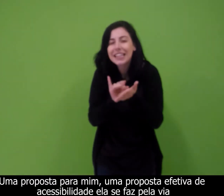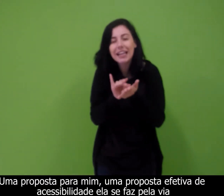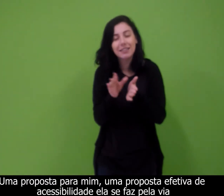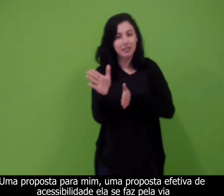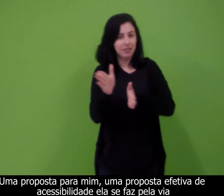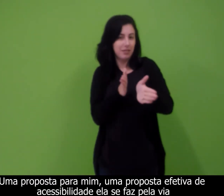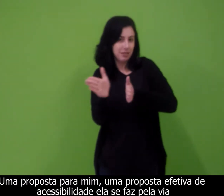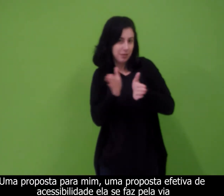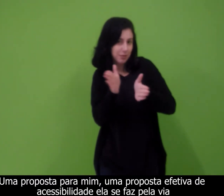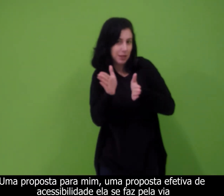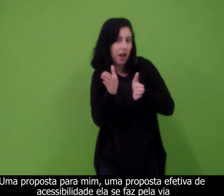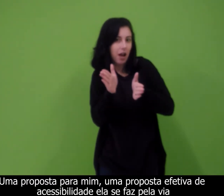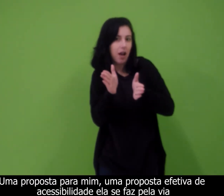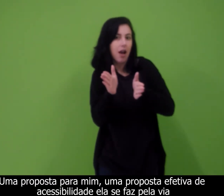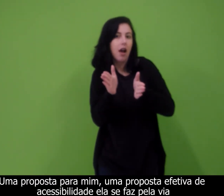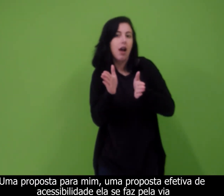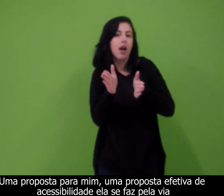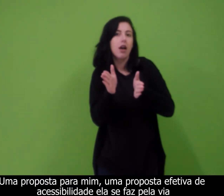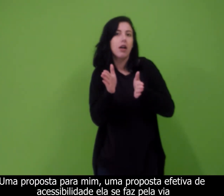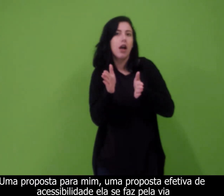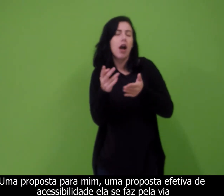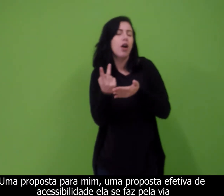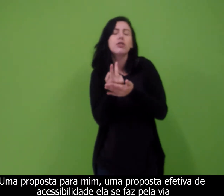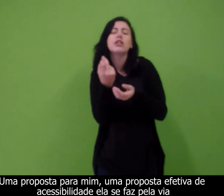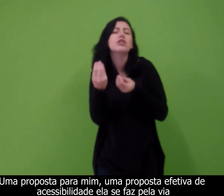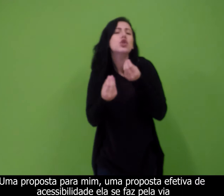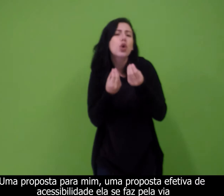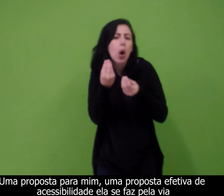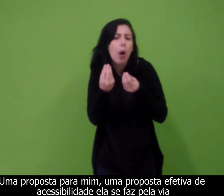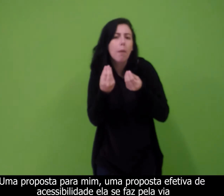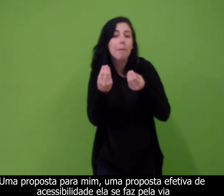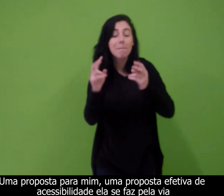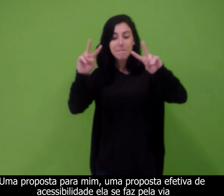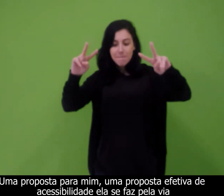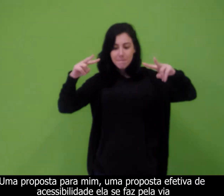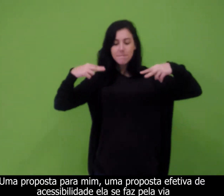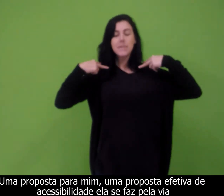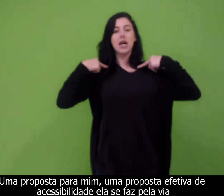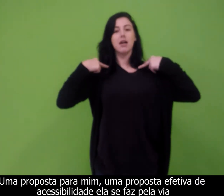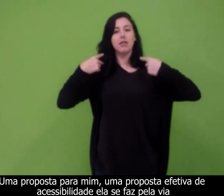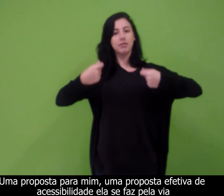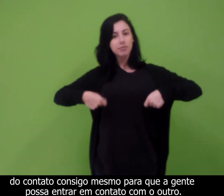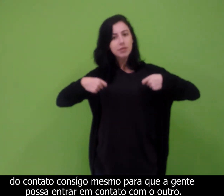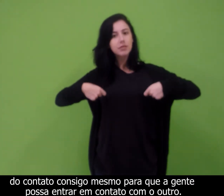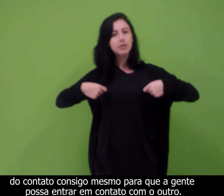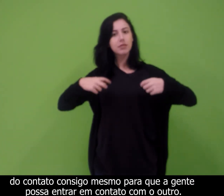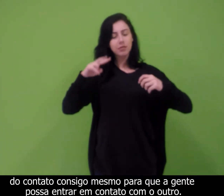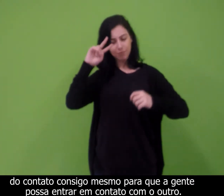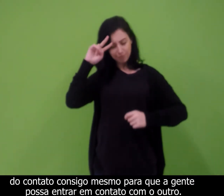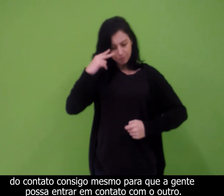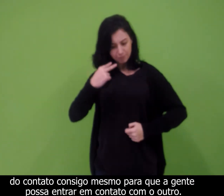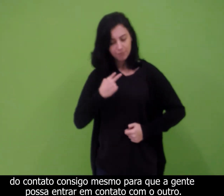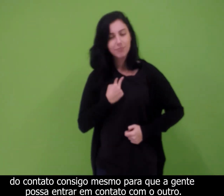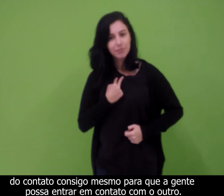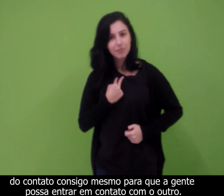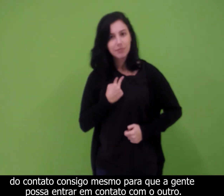para mim, uma proposta efetiva de acessibilidade, ela se faz pela via do contato consigo mesmo, para